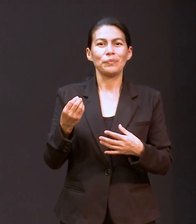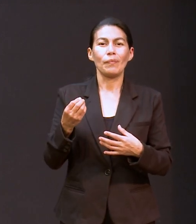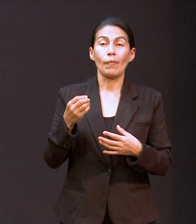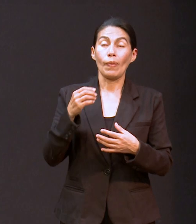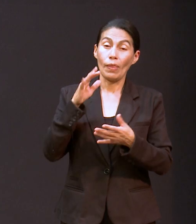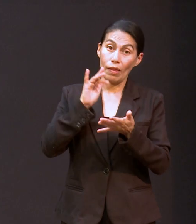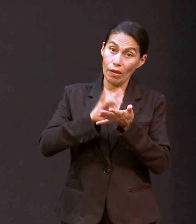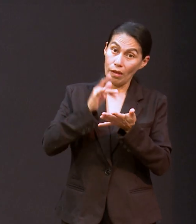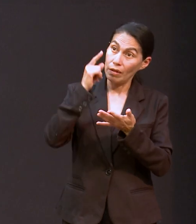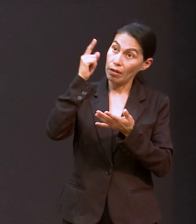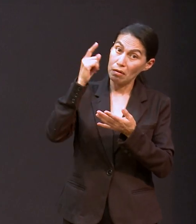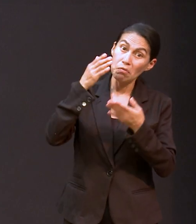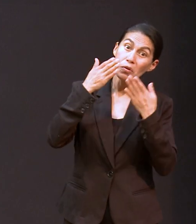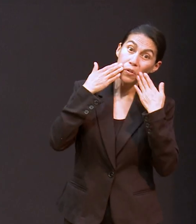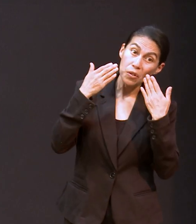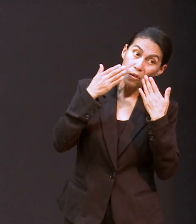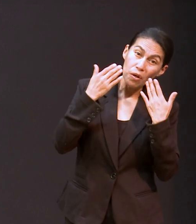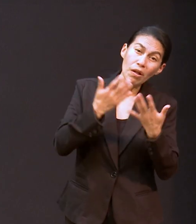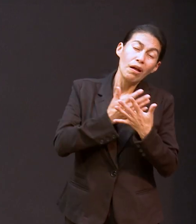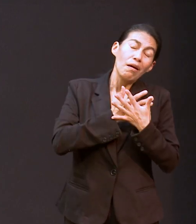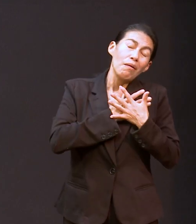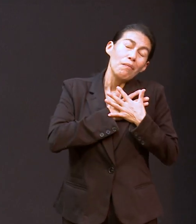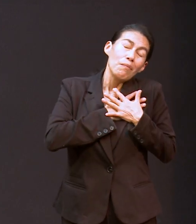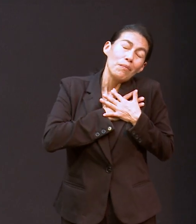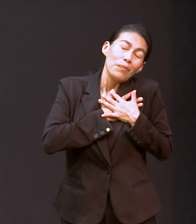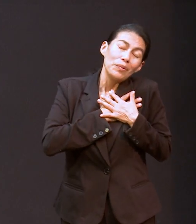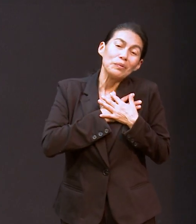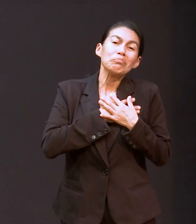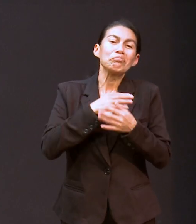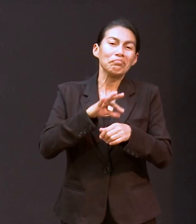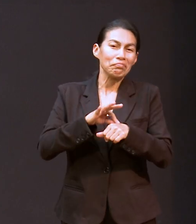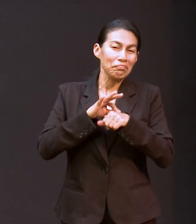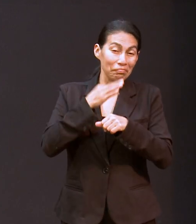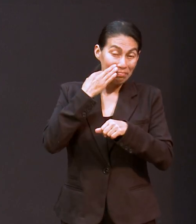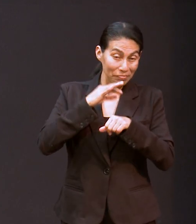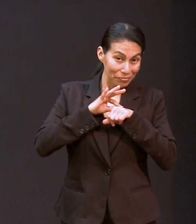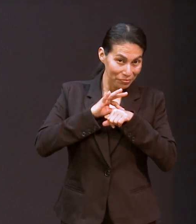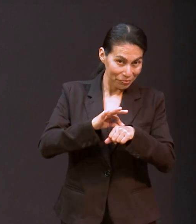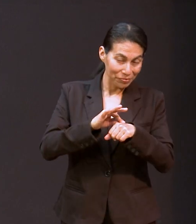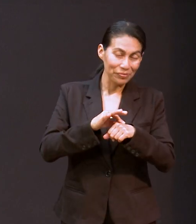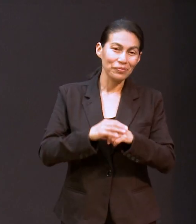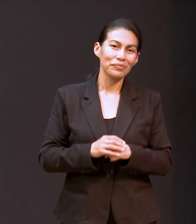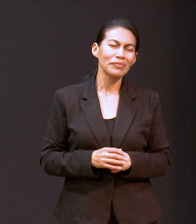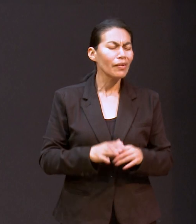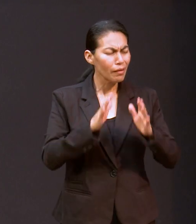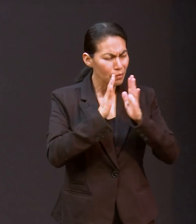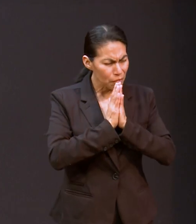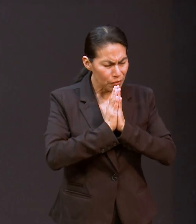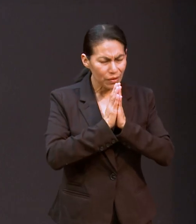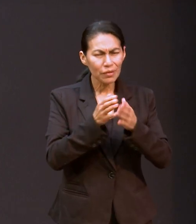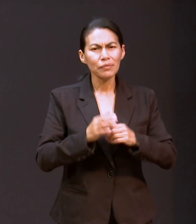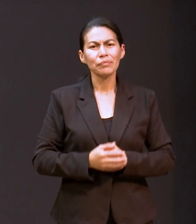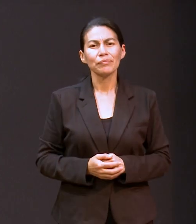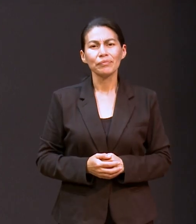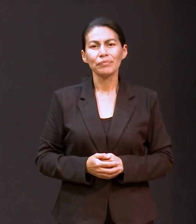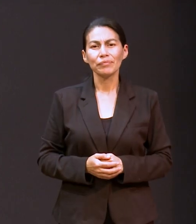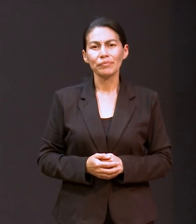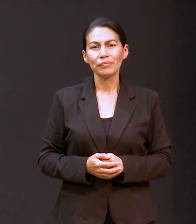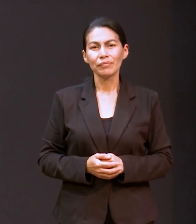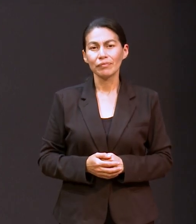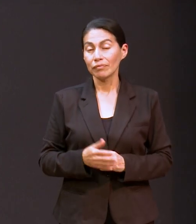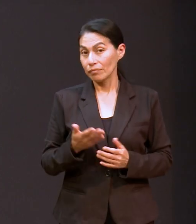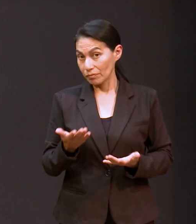que solo por su misericordia y solo por su amor se puede ver Amén